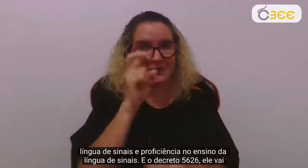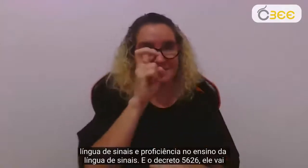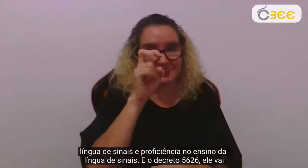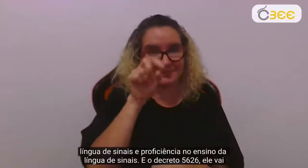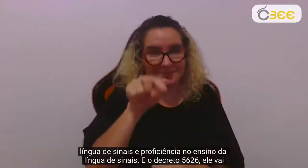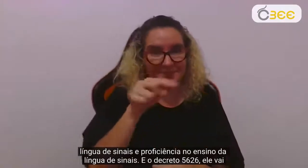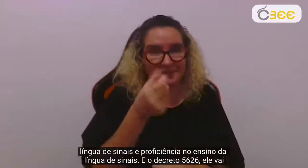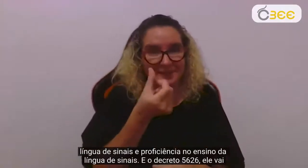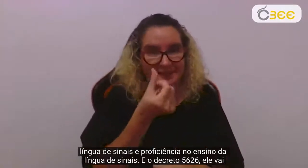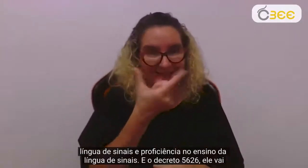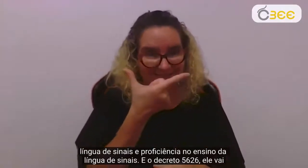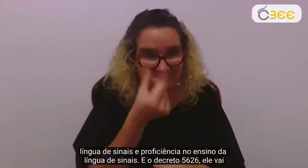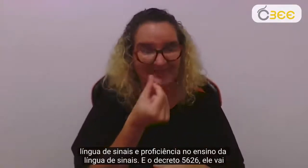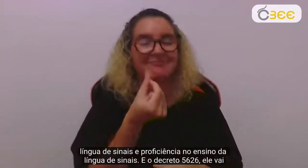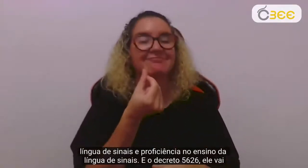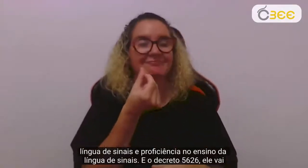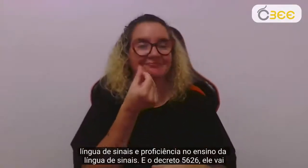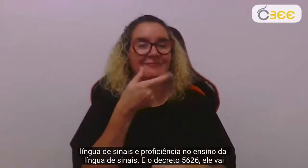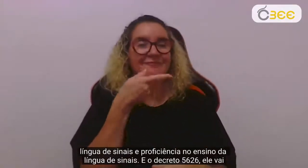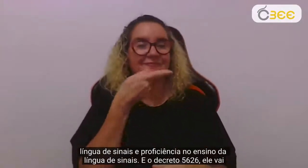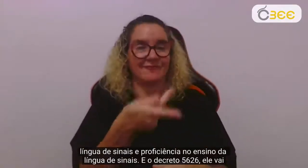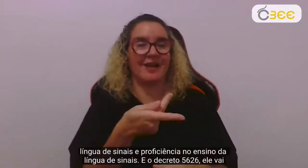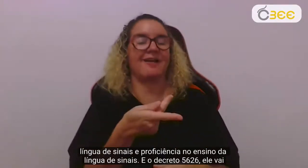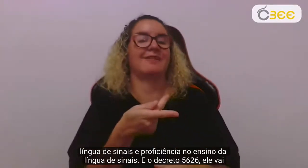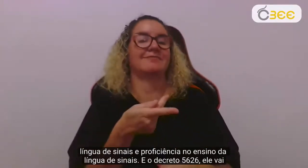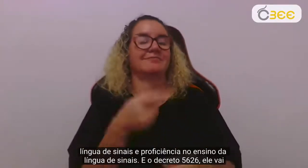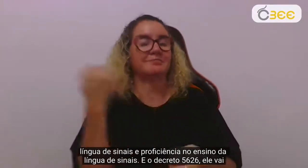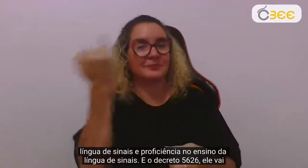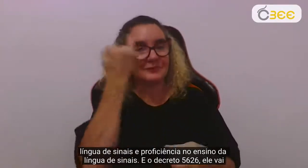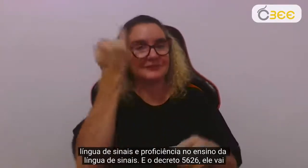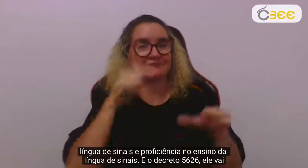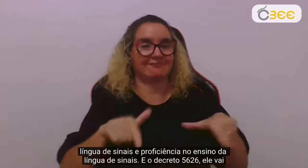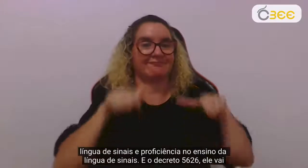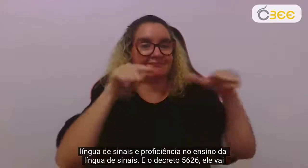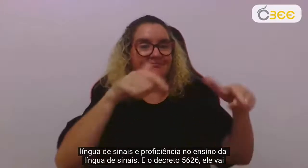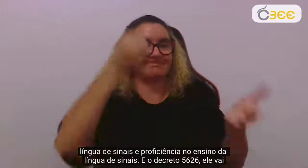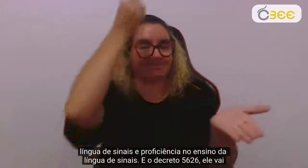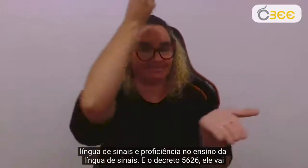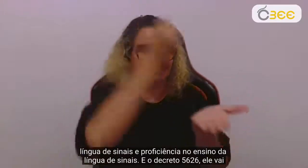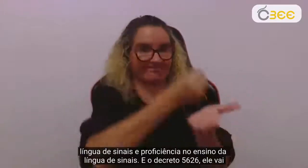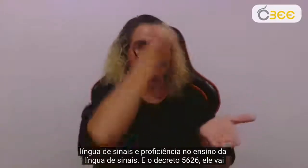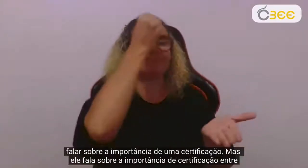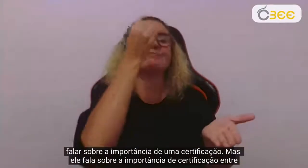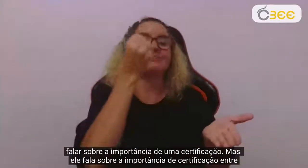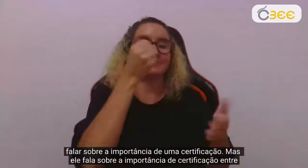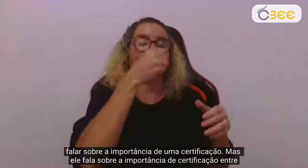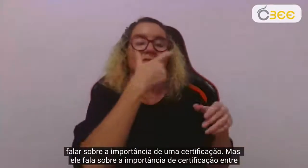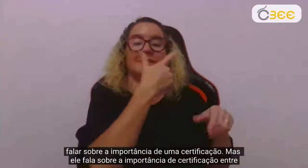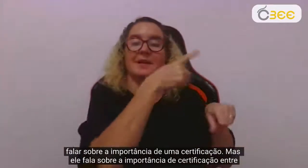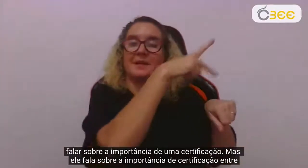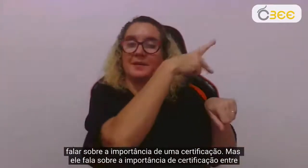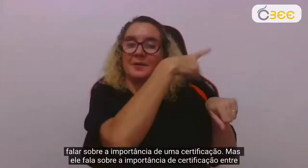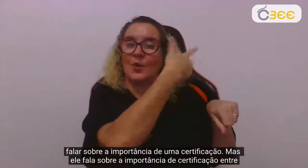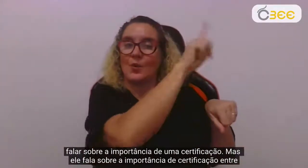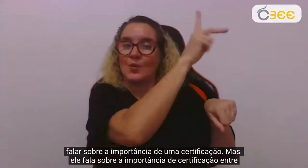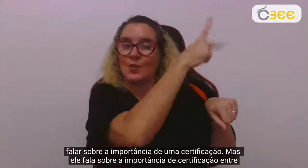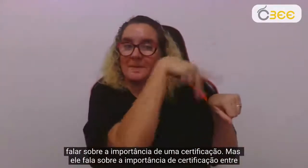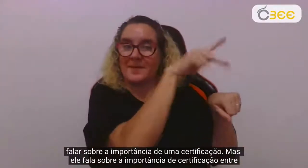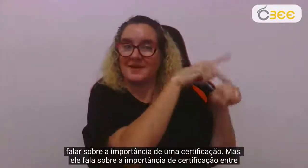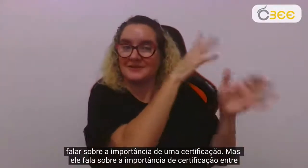sinais. E o decreto 5626, ele vai falar sobre a importância de